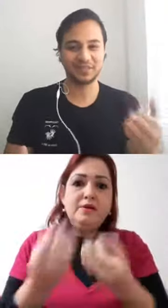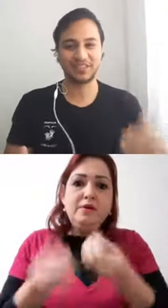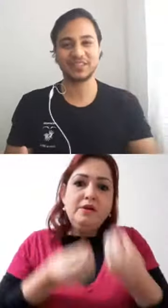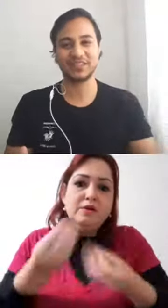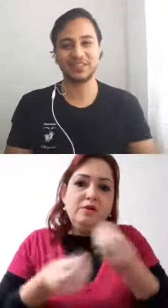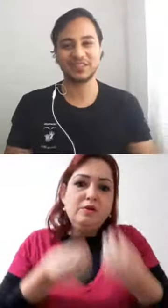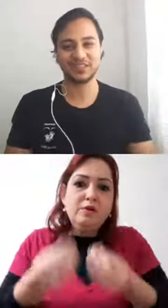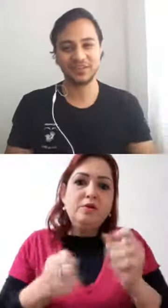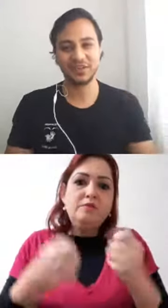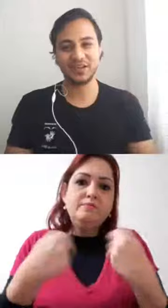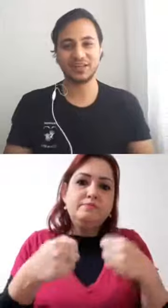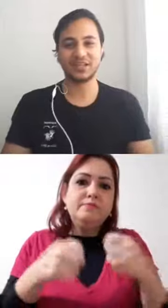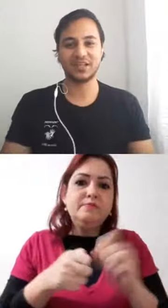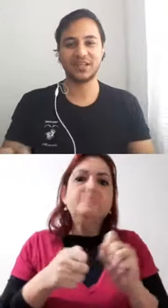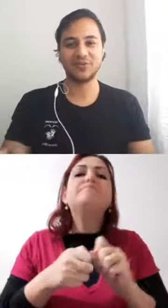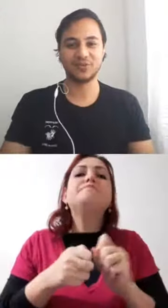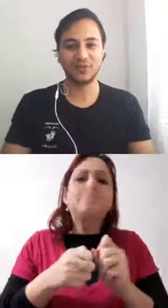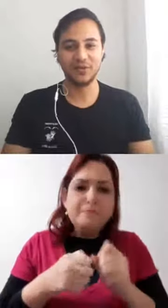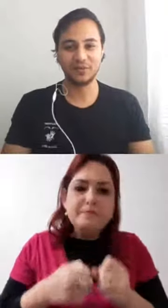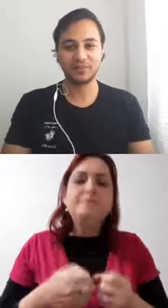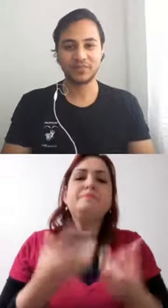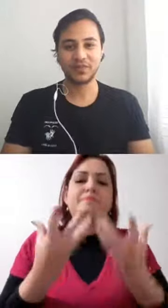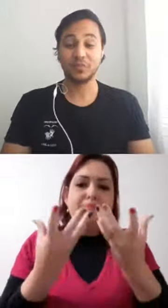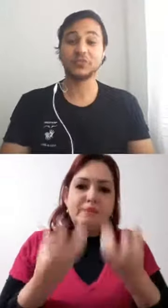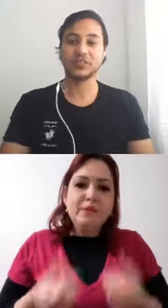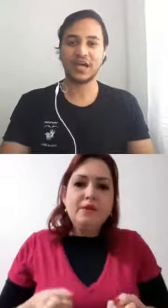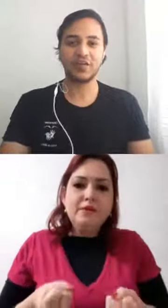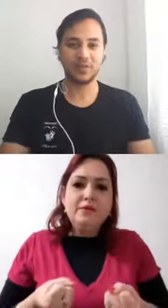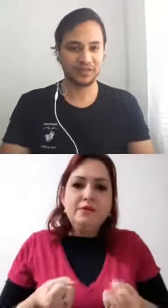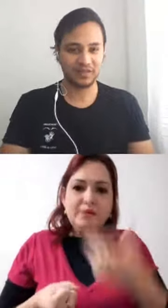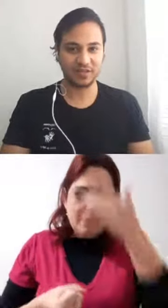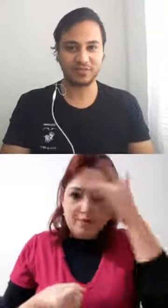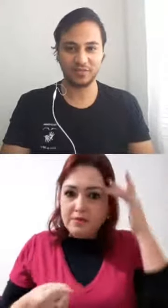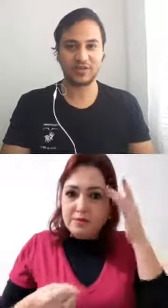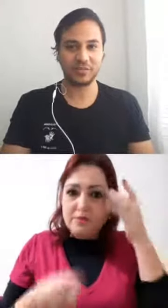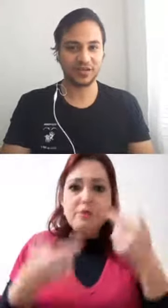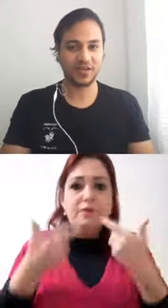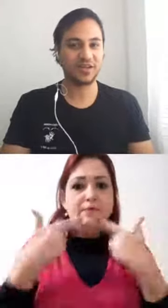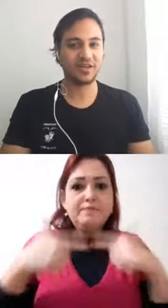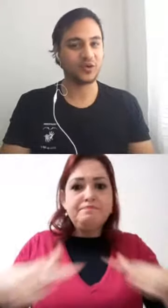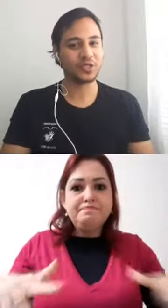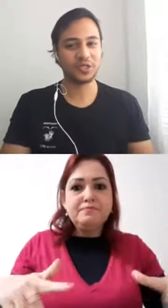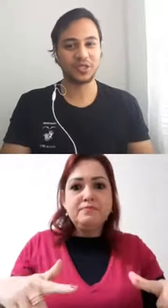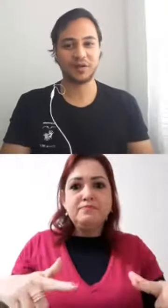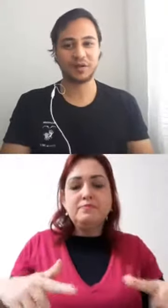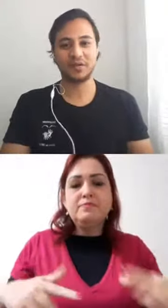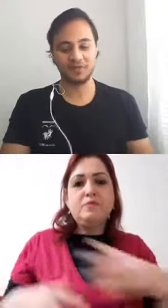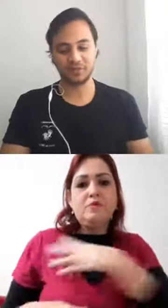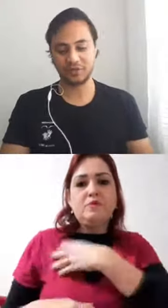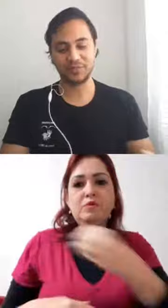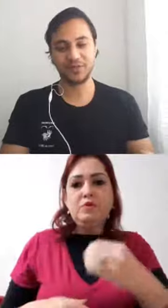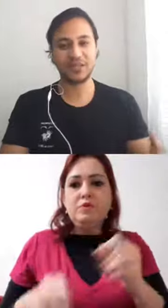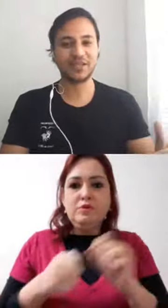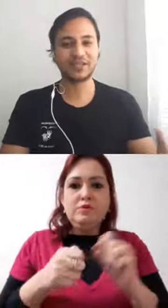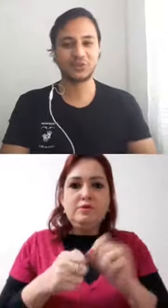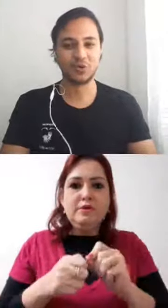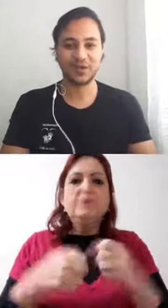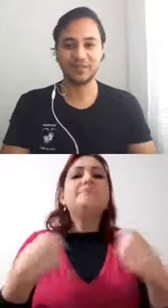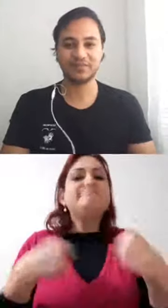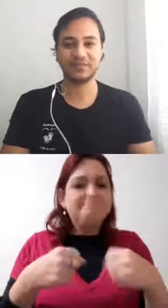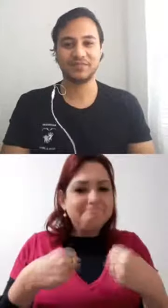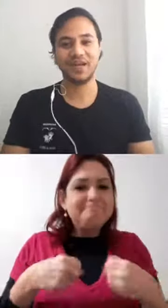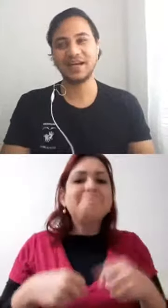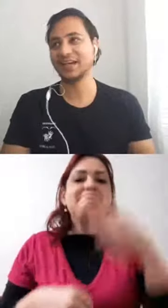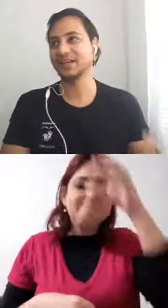uma questão da aceitação, aceitar a língua do filho, buscar um aprendizado, buscar aprender. E hoje em dia, por exemplo, não tem mais desculpa,